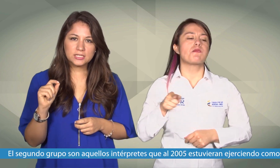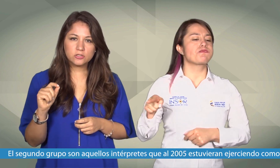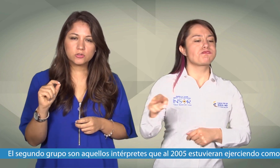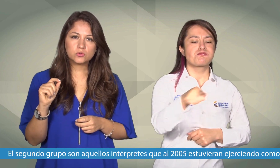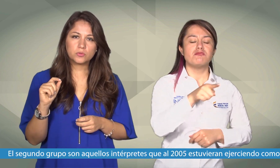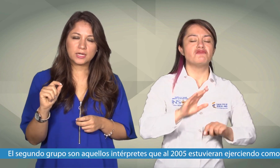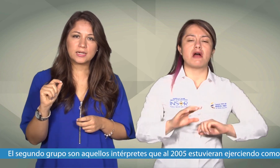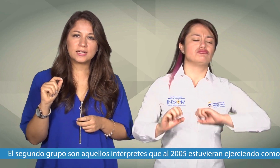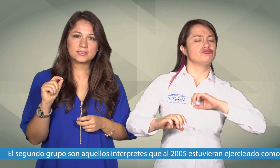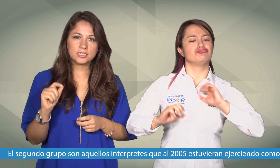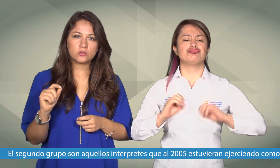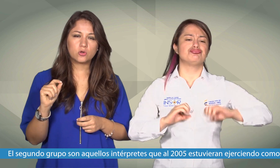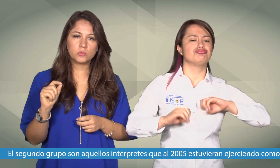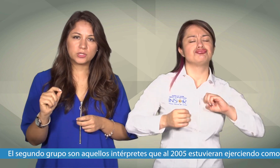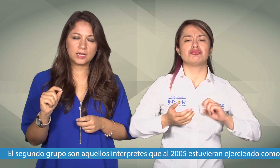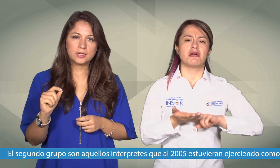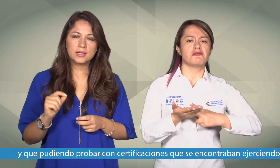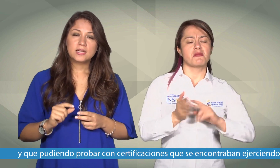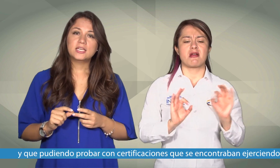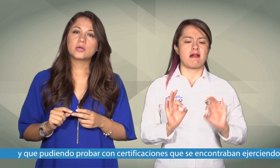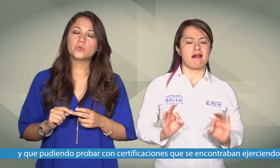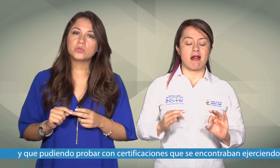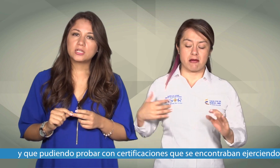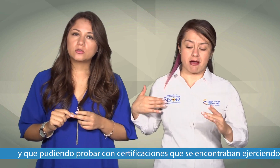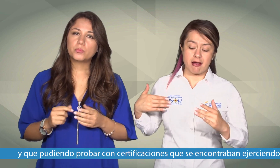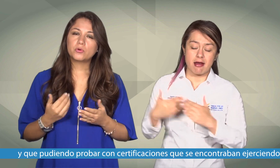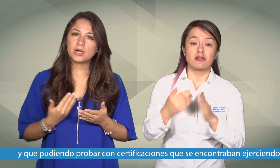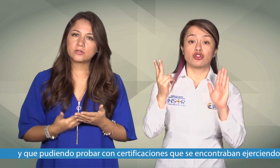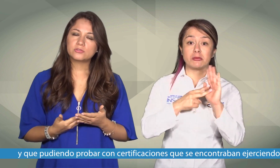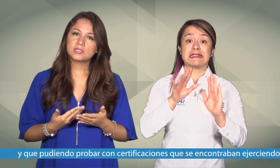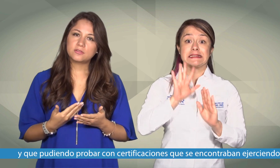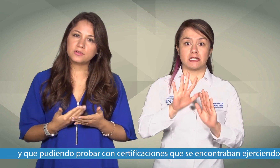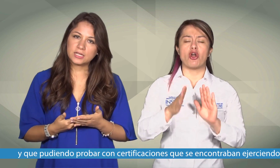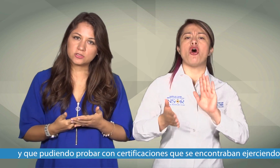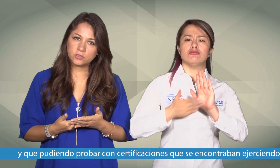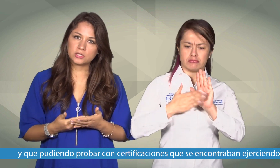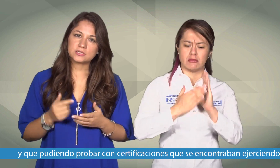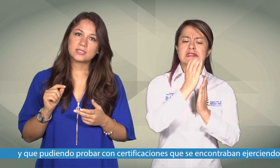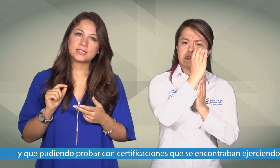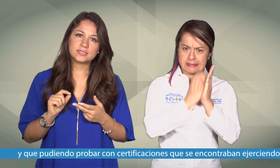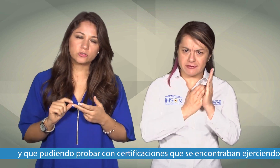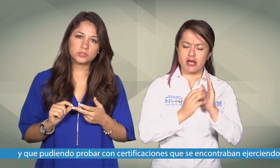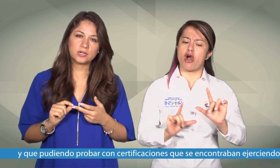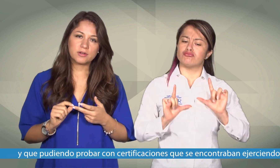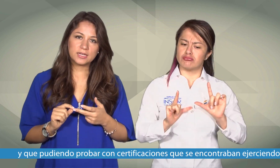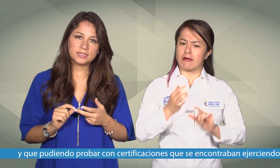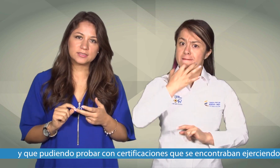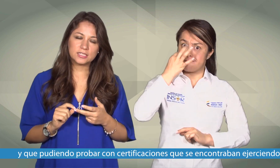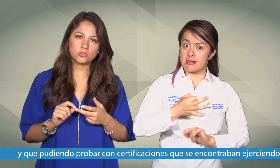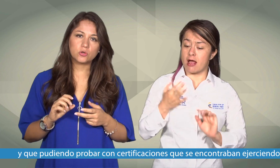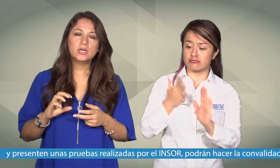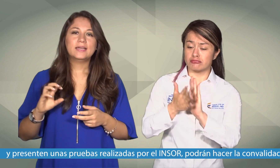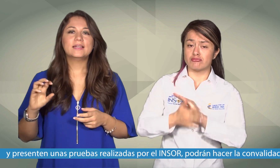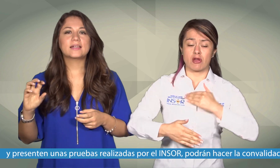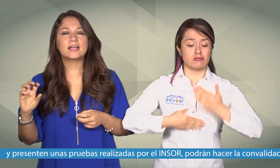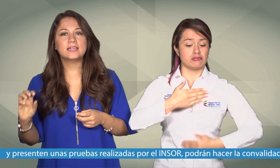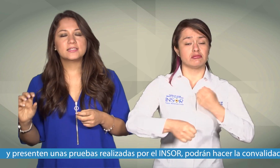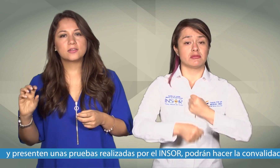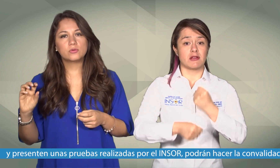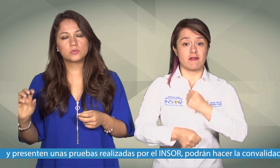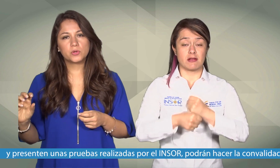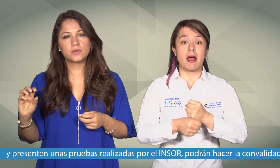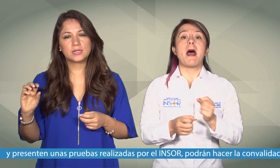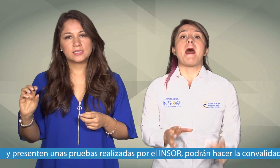2005 estuvieran ejerciendo como tal y que pudiendo probar con certificaciones que se encontraban ejerciendo y